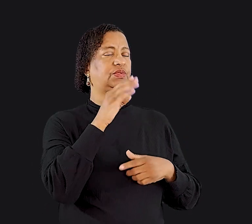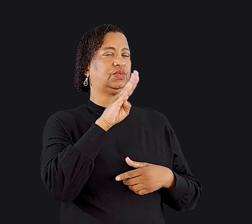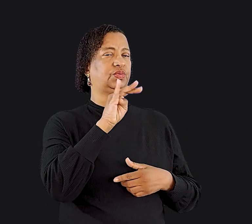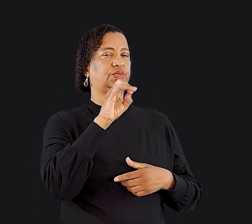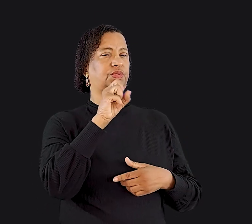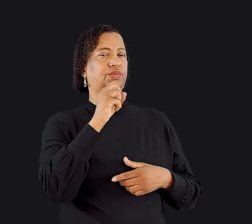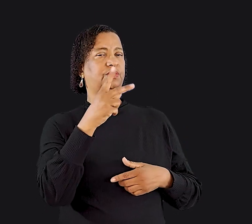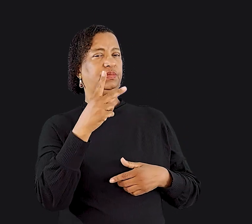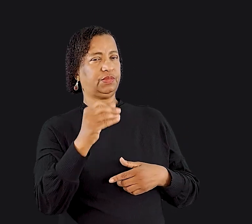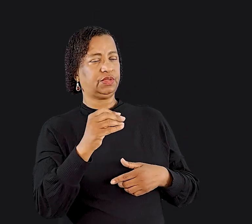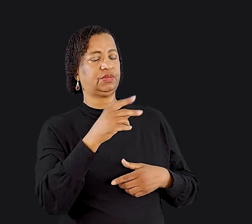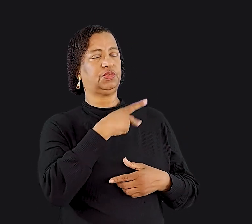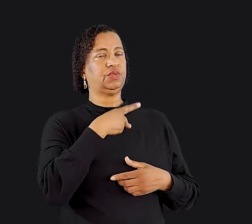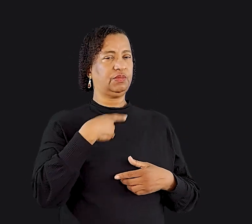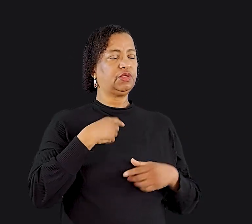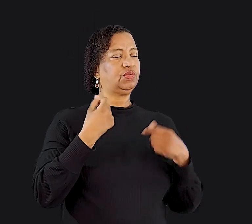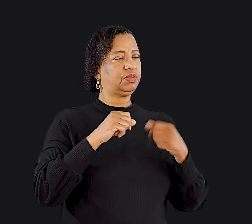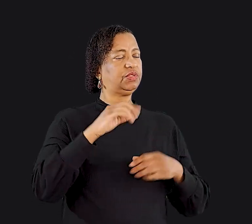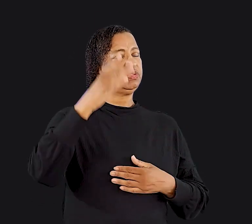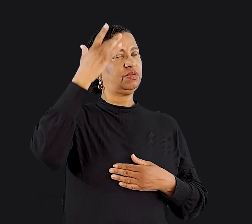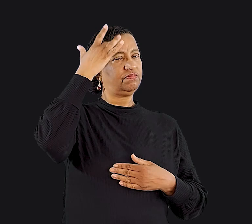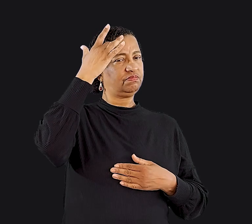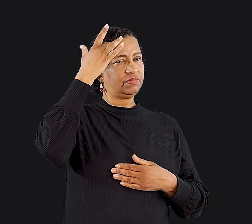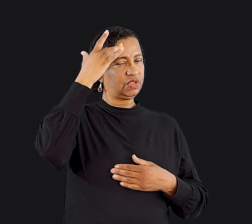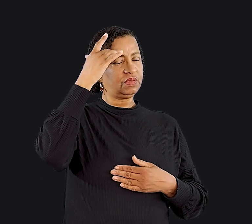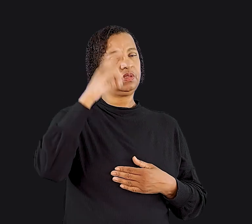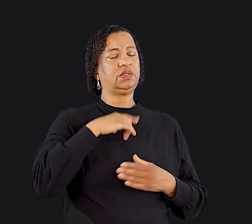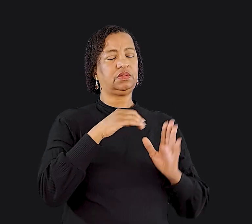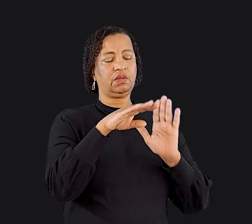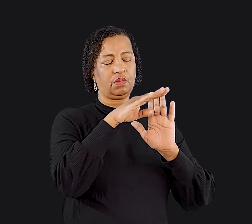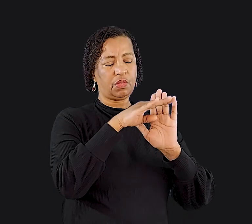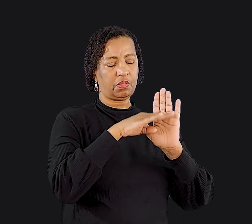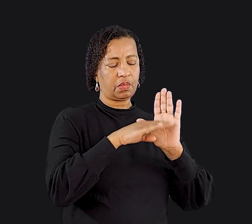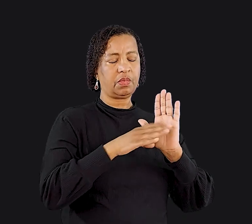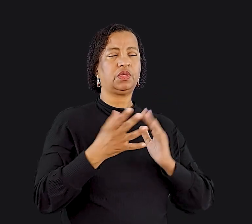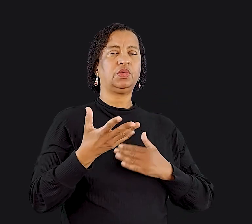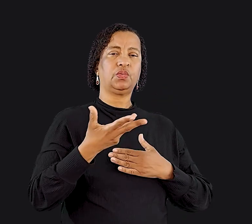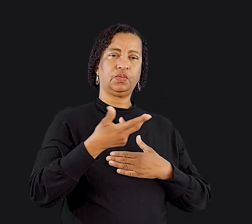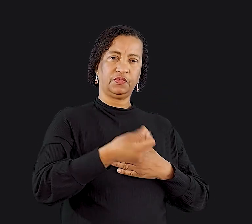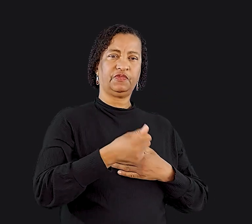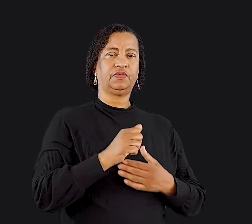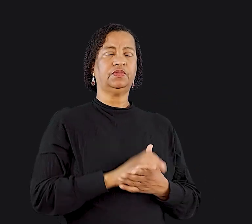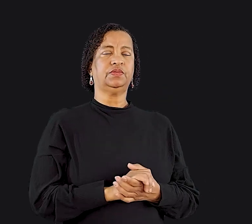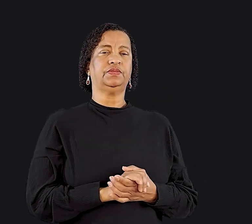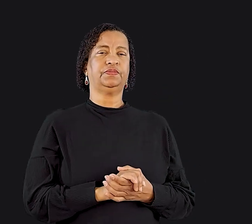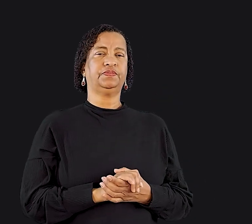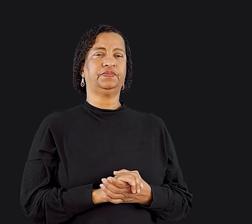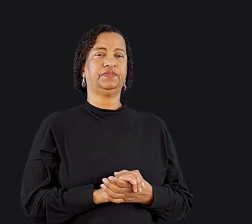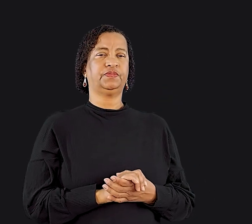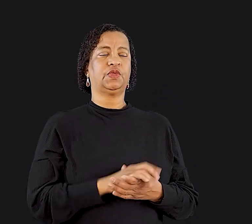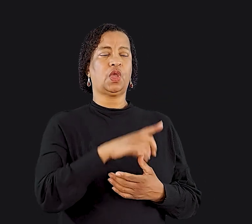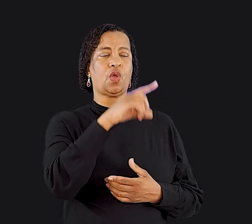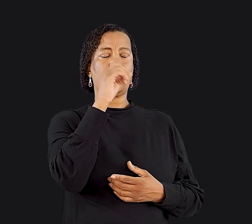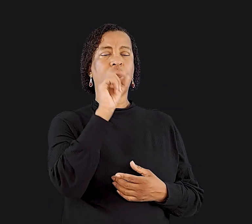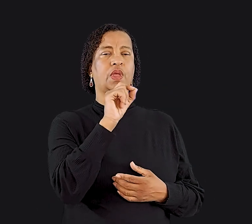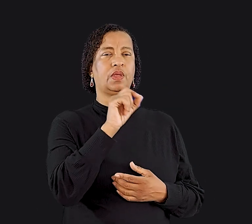pastores devem ser maduros espiritualmente e preencher uma lista de qualificações. Uma delas é